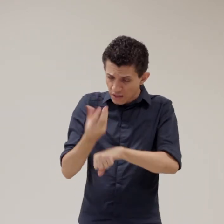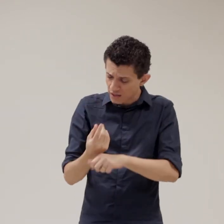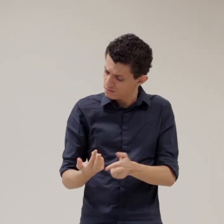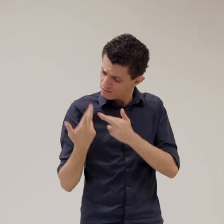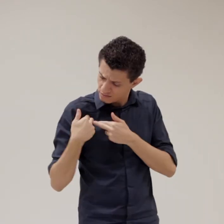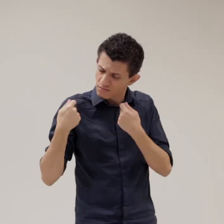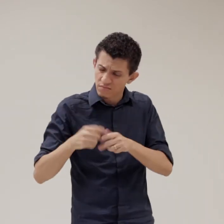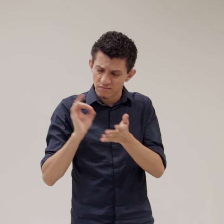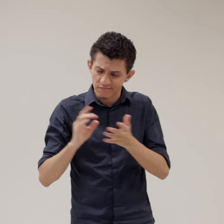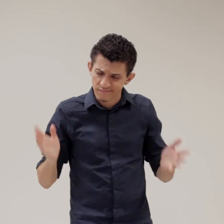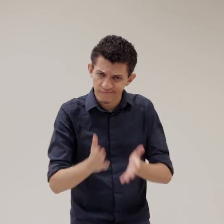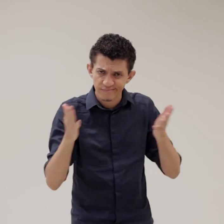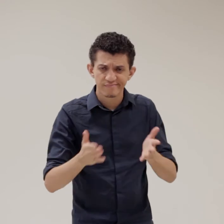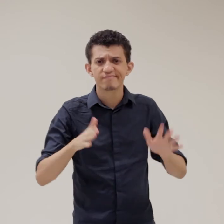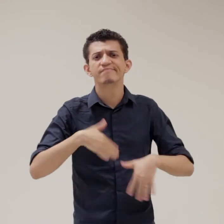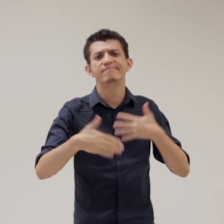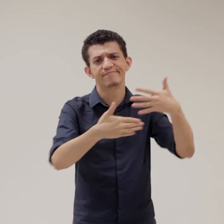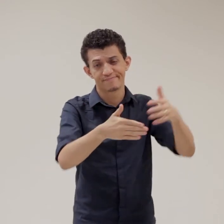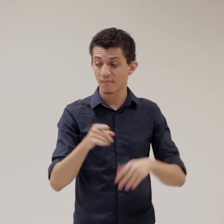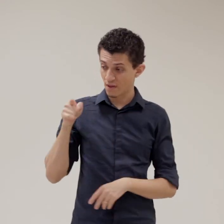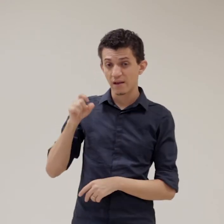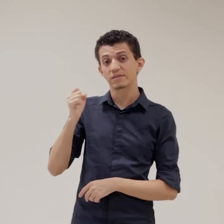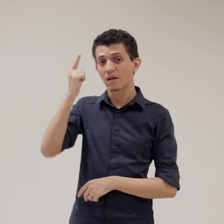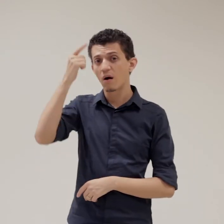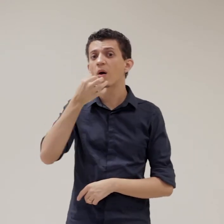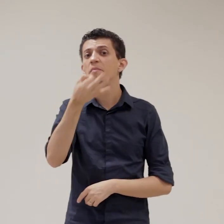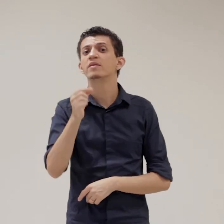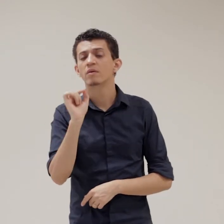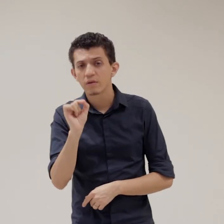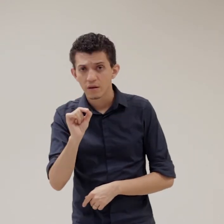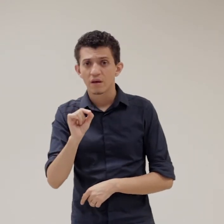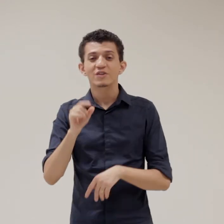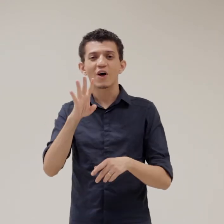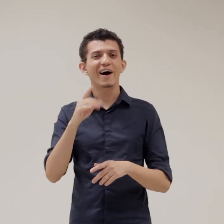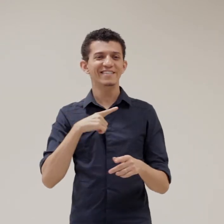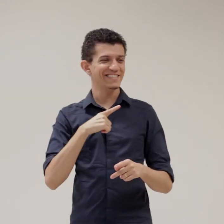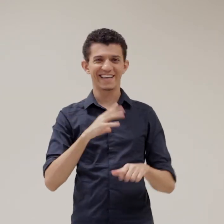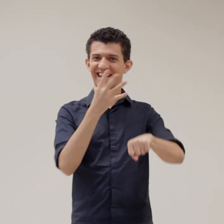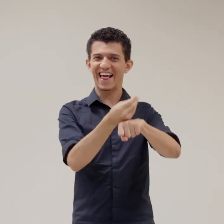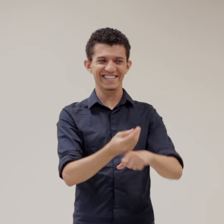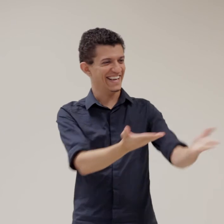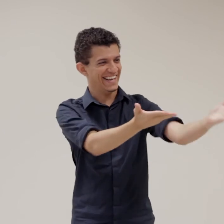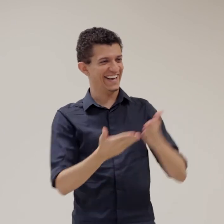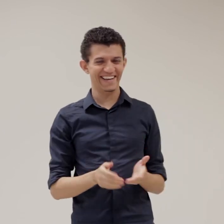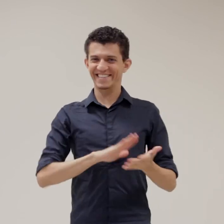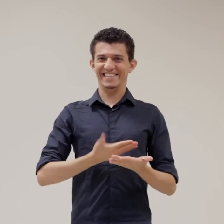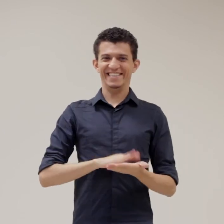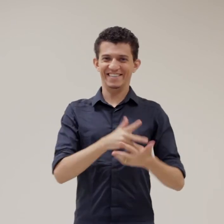momentos de culto e outras programações locais. É preciso ir além, promovendo um discipulado efetivo. Para isso, é